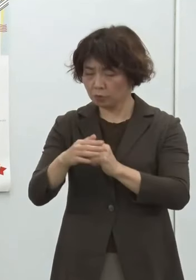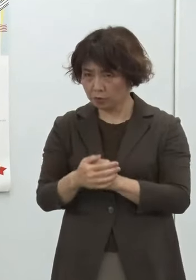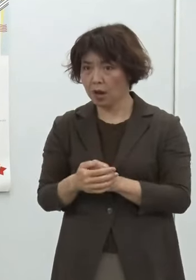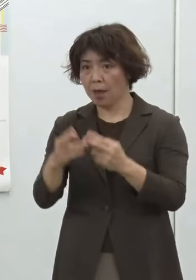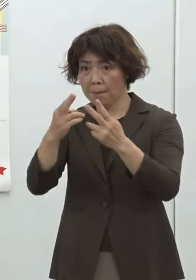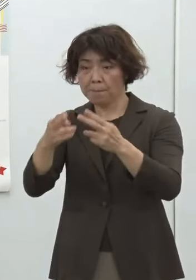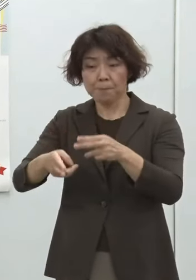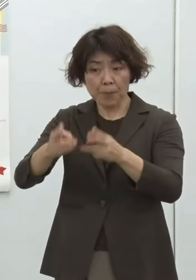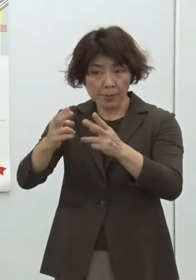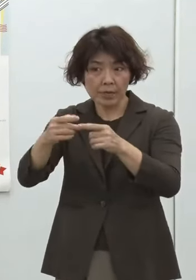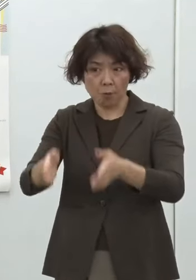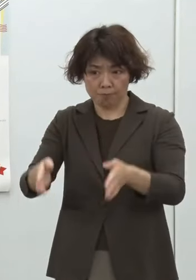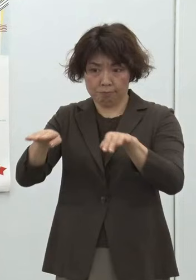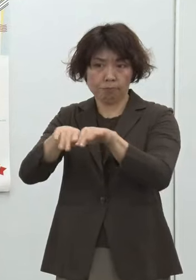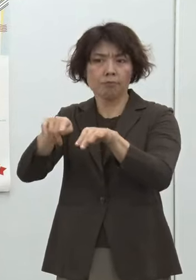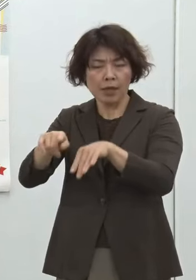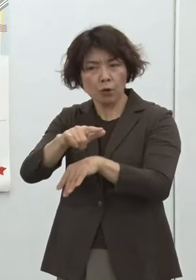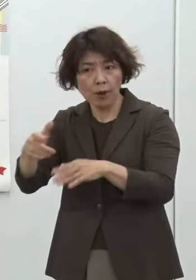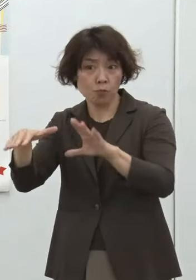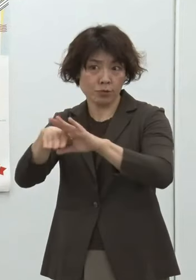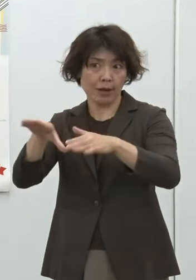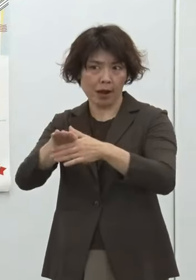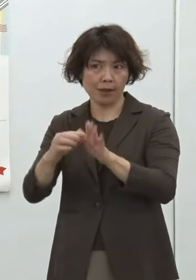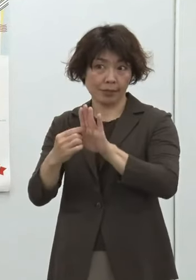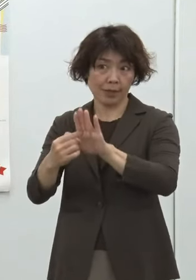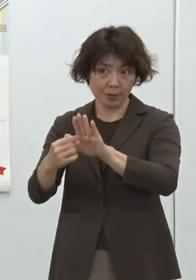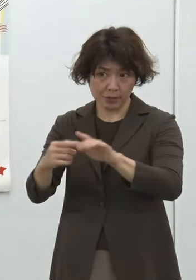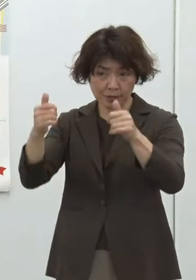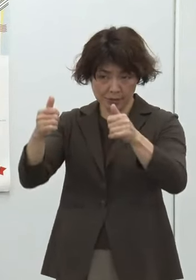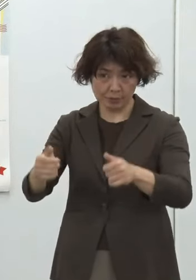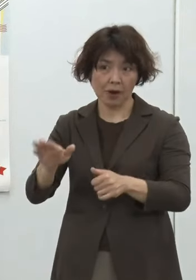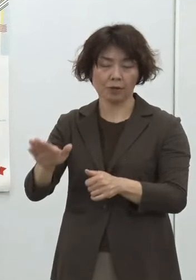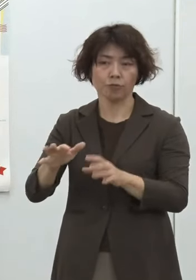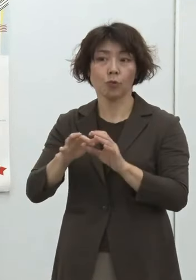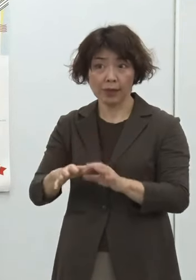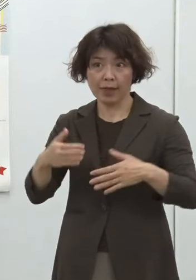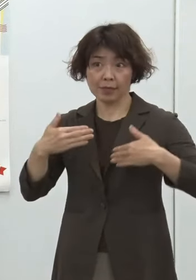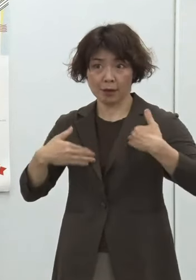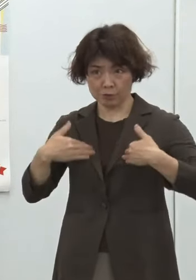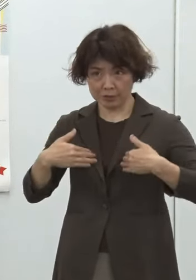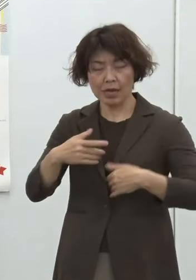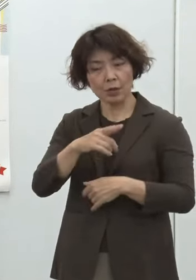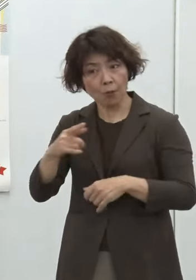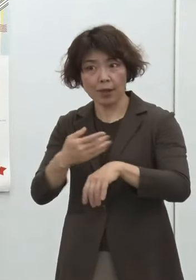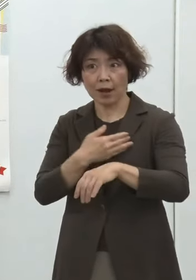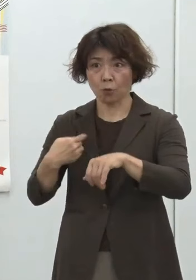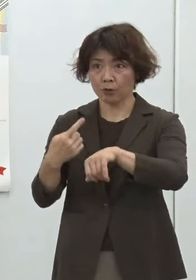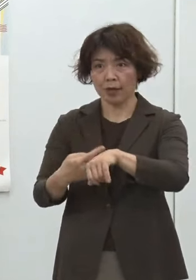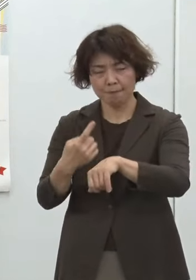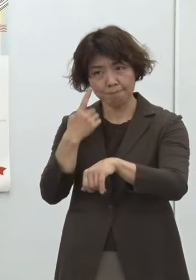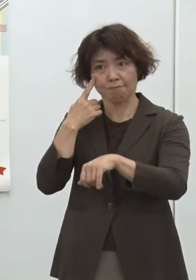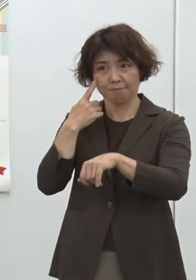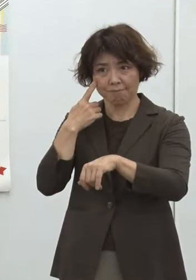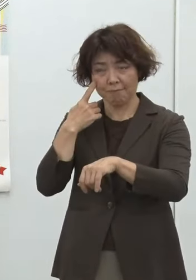ろんな文化面や食文化とかですね、これはいろんな文化が展示されるので、本当に楽しい、いろんな可能性を感じてもらえる